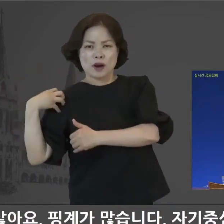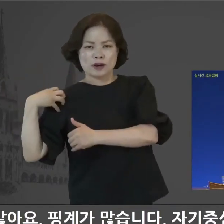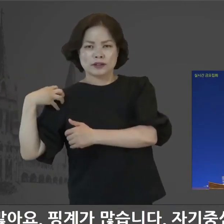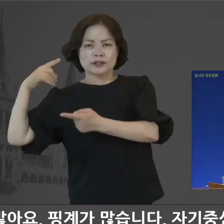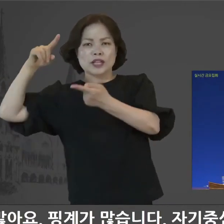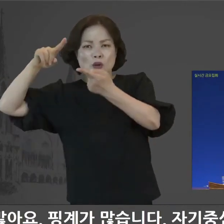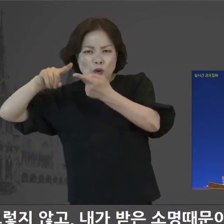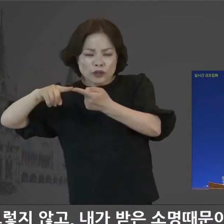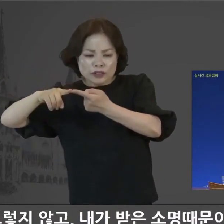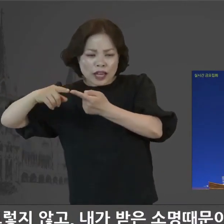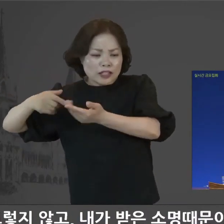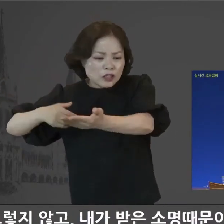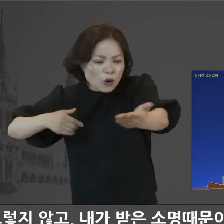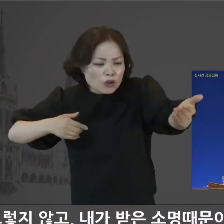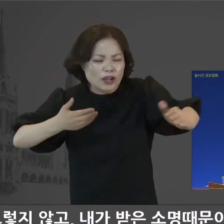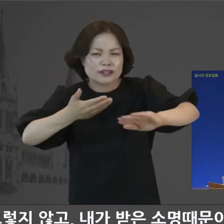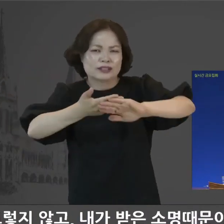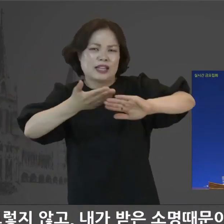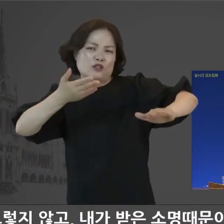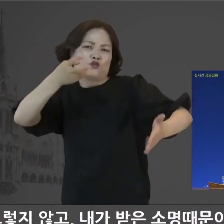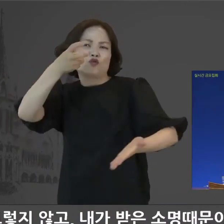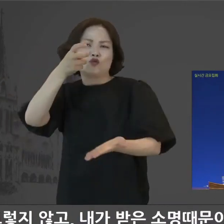가다 보니까 너희하고 다른